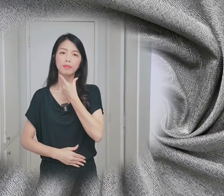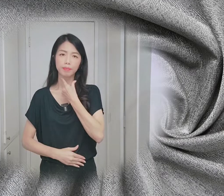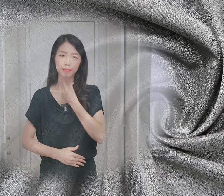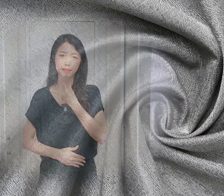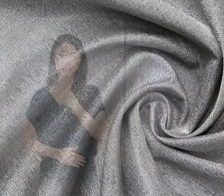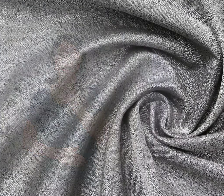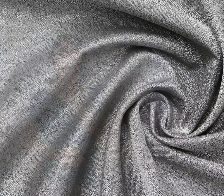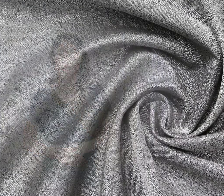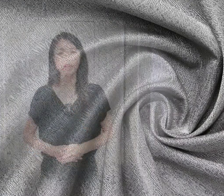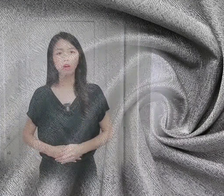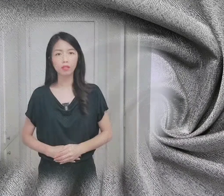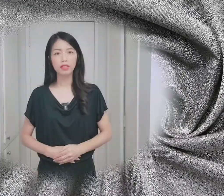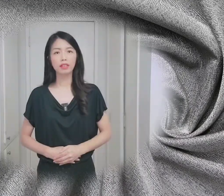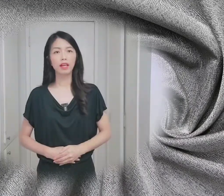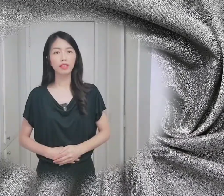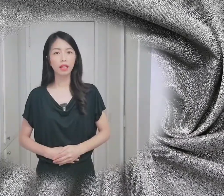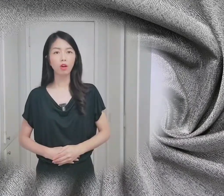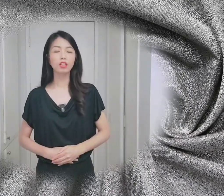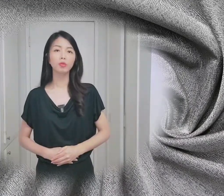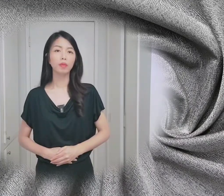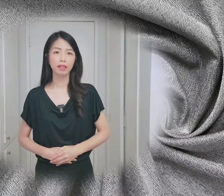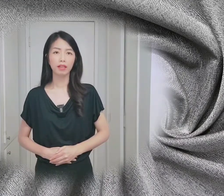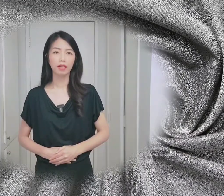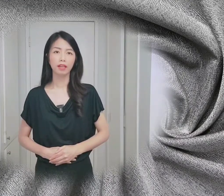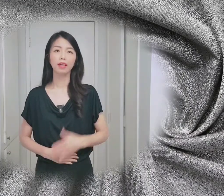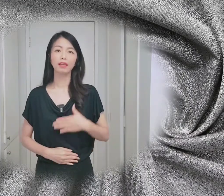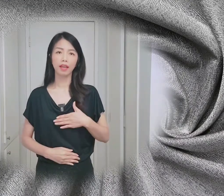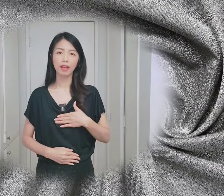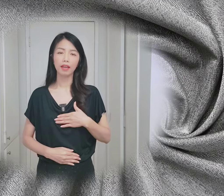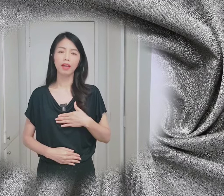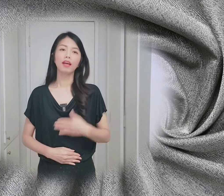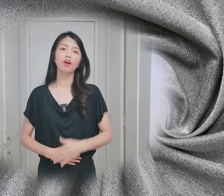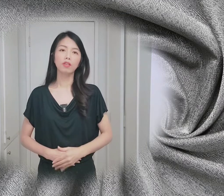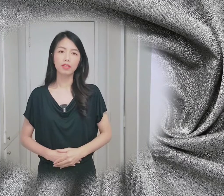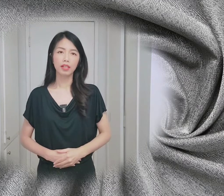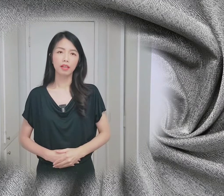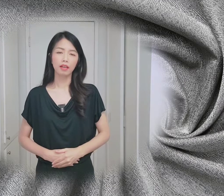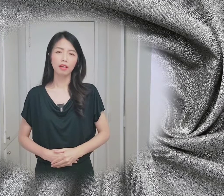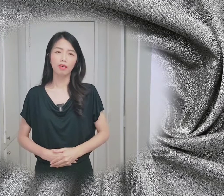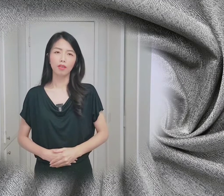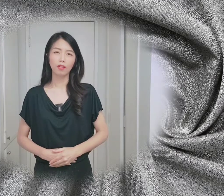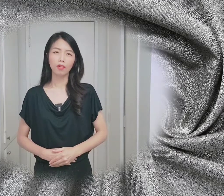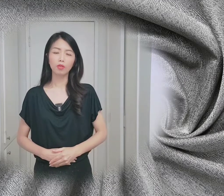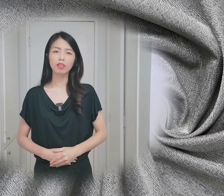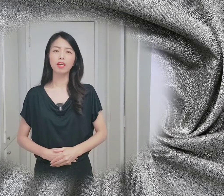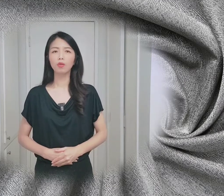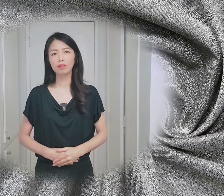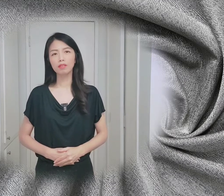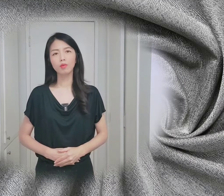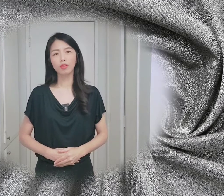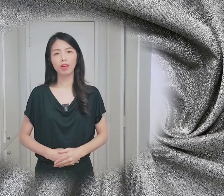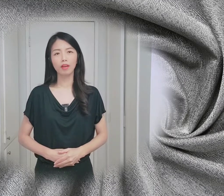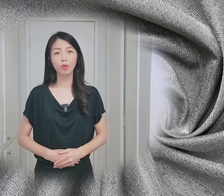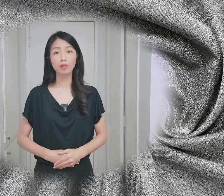옮기시기를. 내 거친 식탁 차려 그분 맞으리. 내 거친. 거친이라고